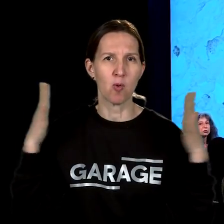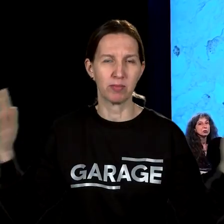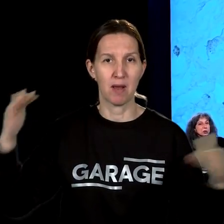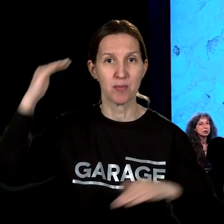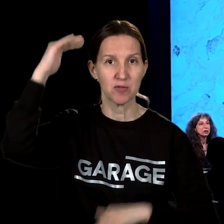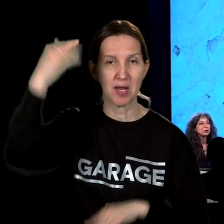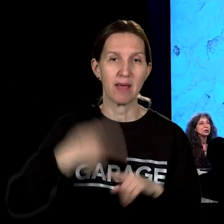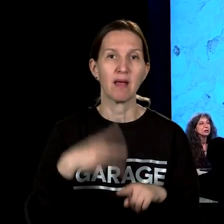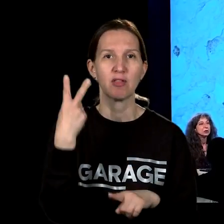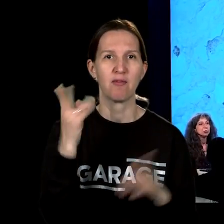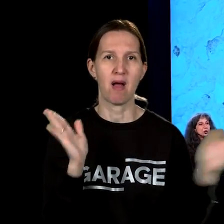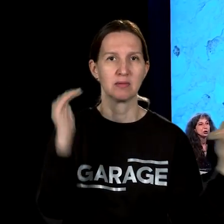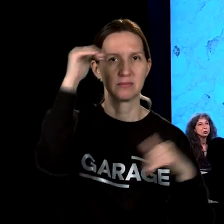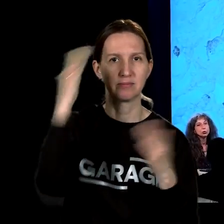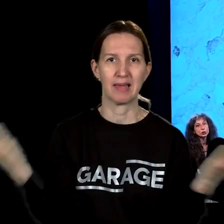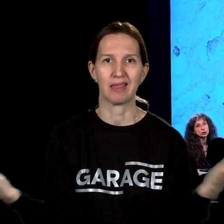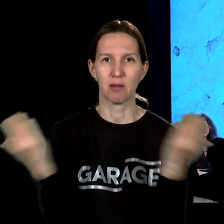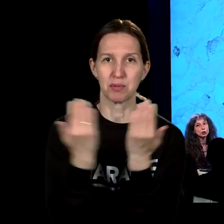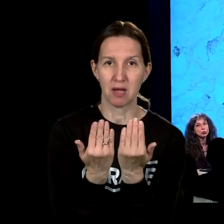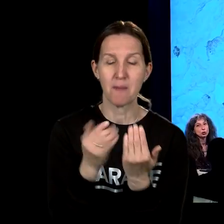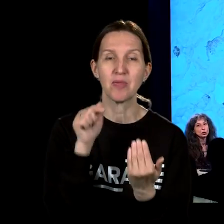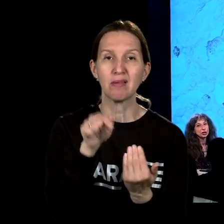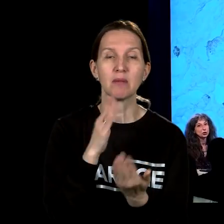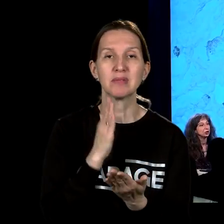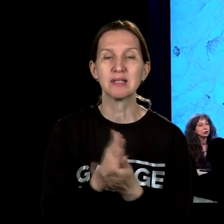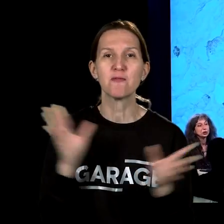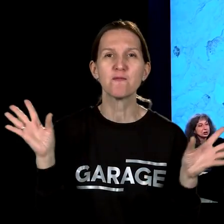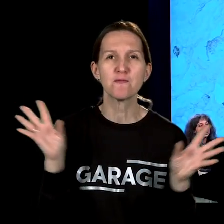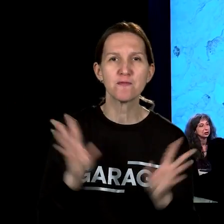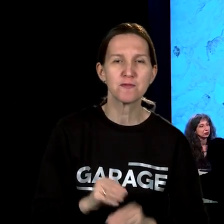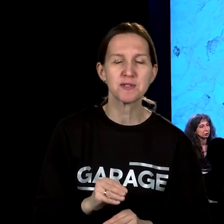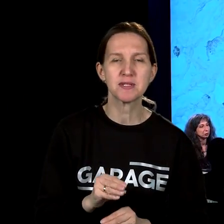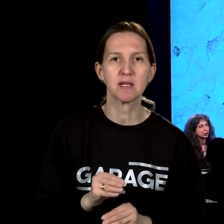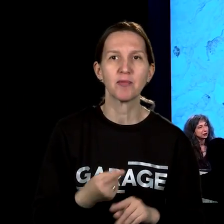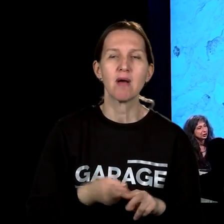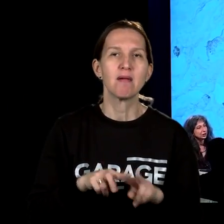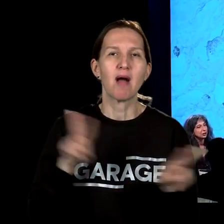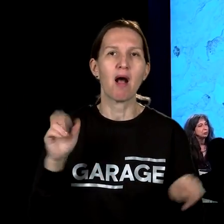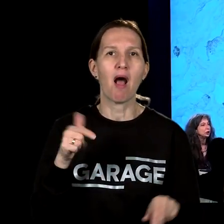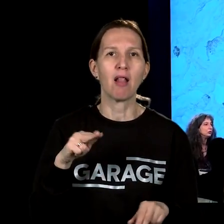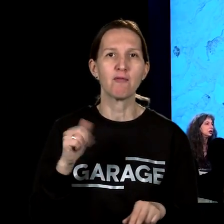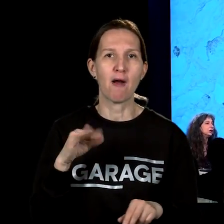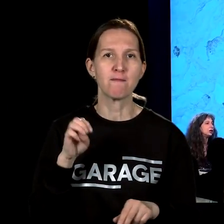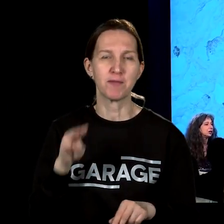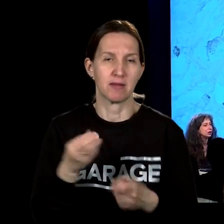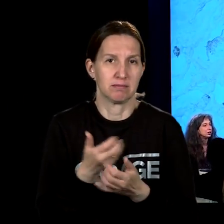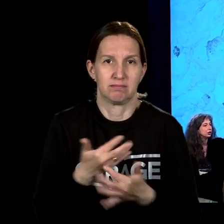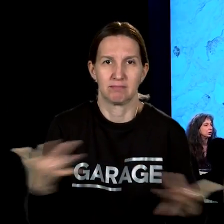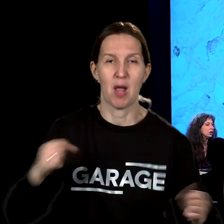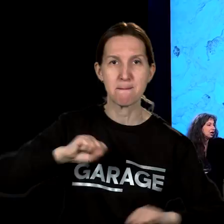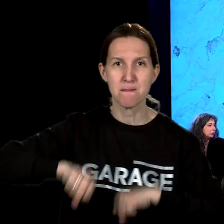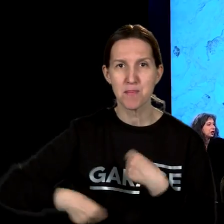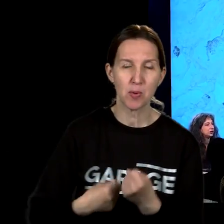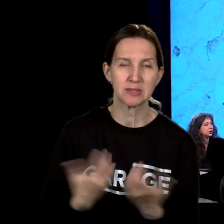все, такой алфавит всех возможных поз, которые может принять человеческое тело. Там и падения, и битвы, и драки,